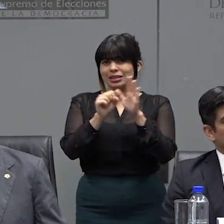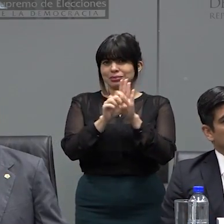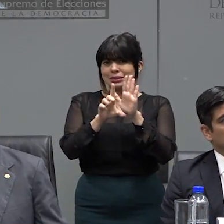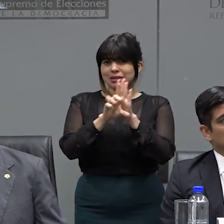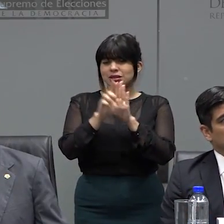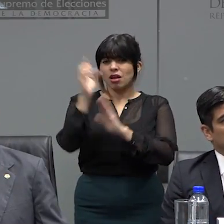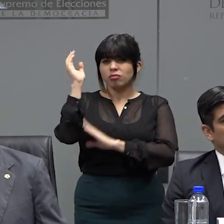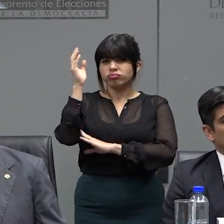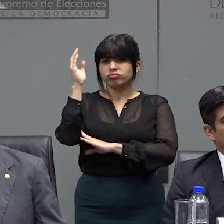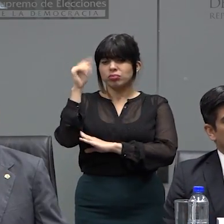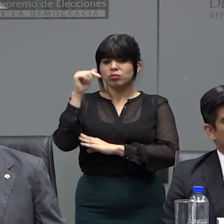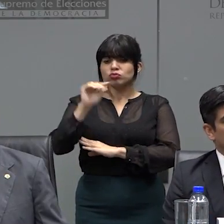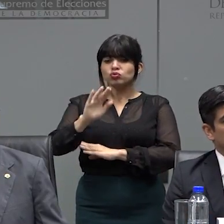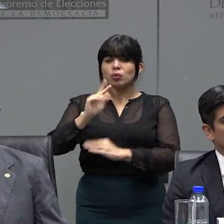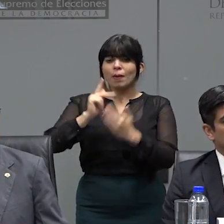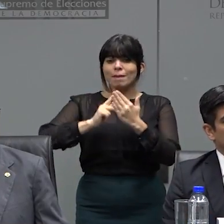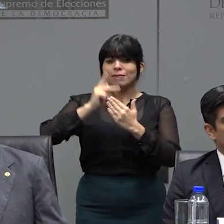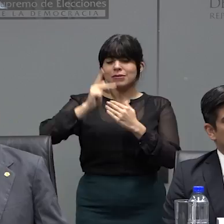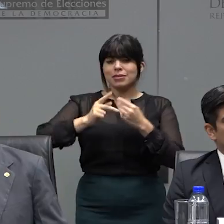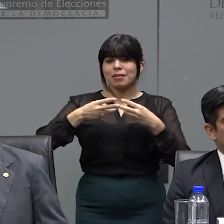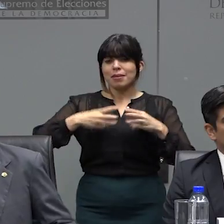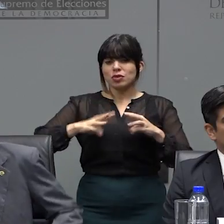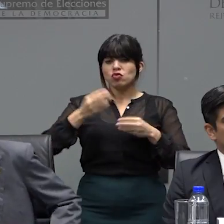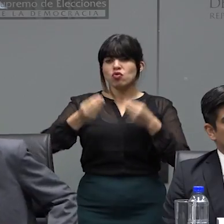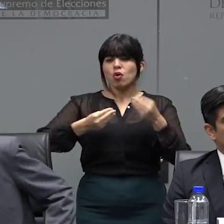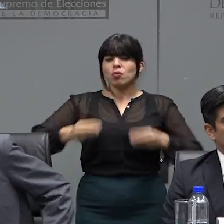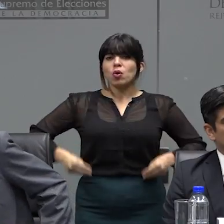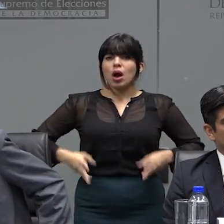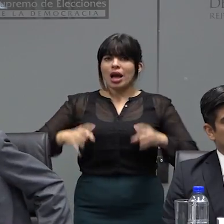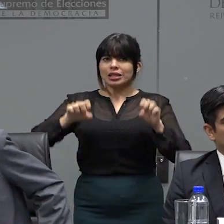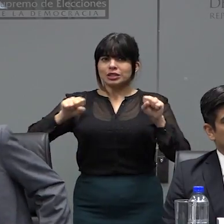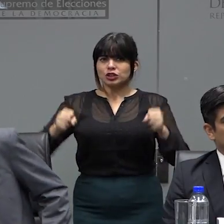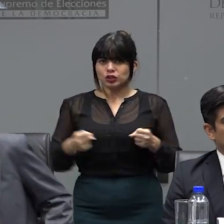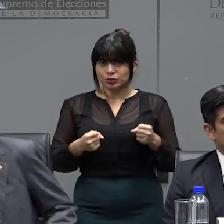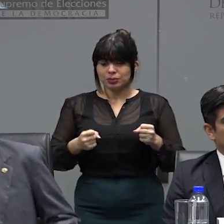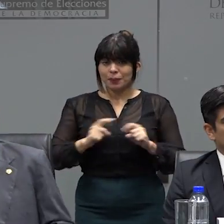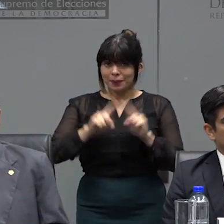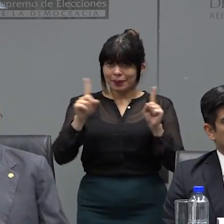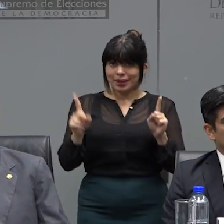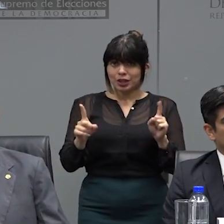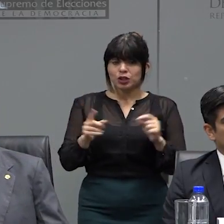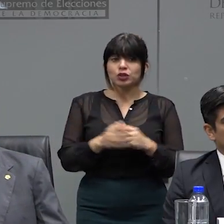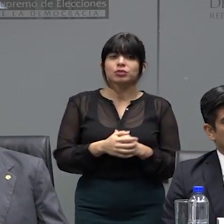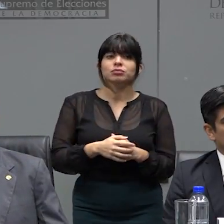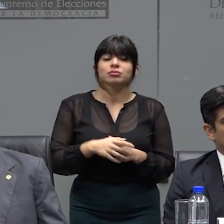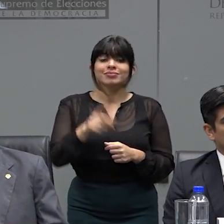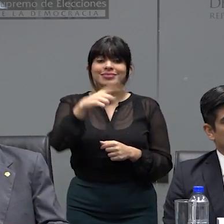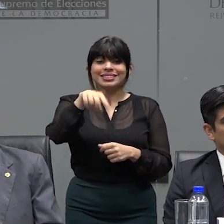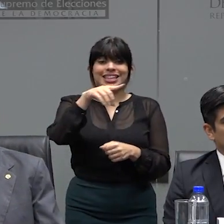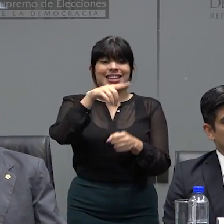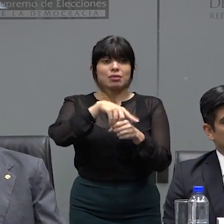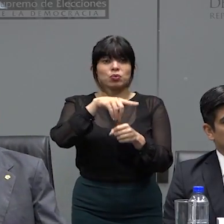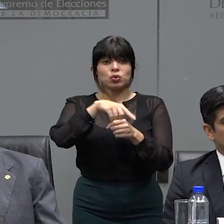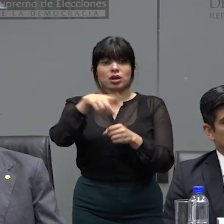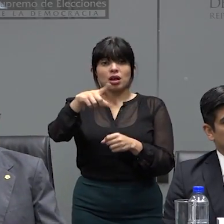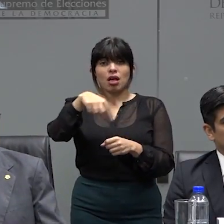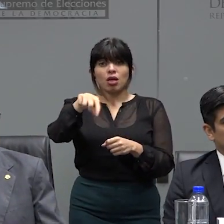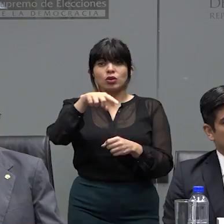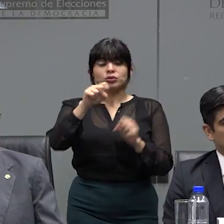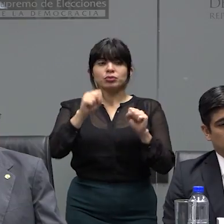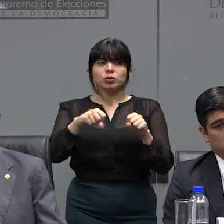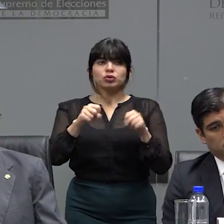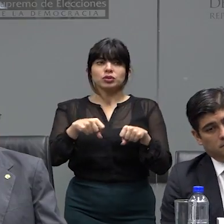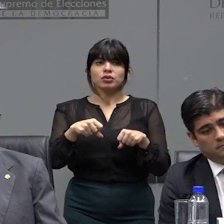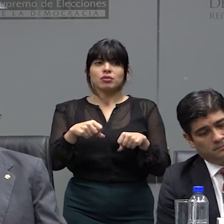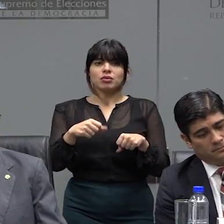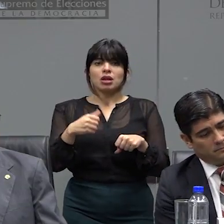exponer un plan de medidas para contener el gasto público. Sin embargo, son los diputados los que realmente podrían